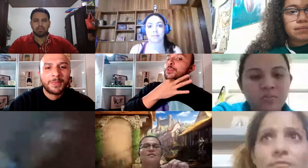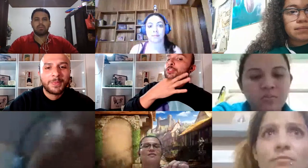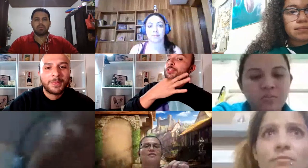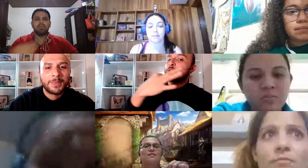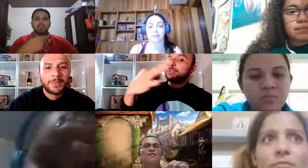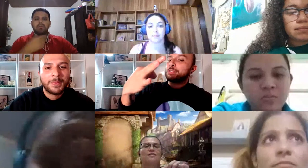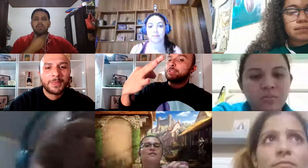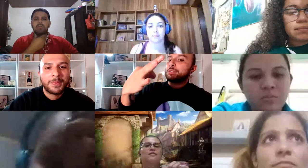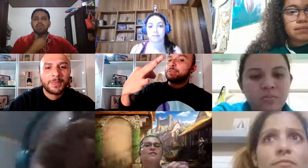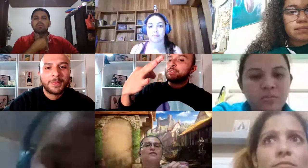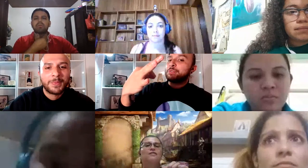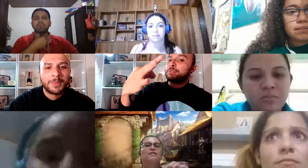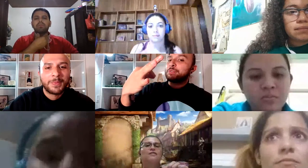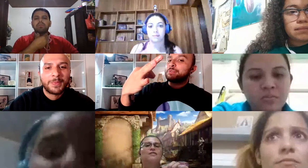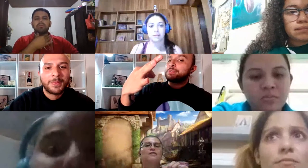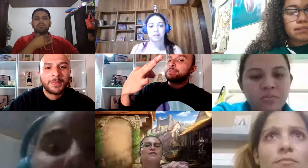Mucho gusto.